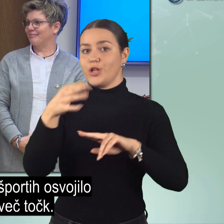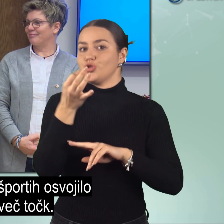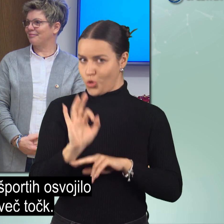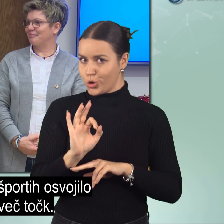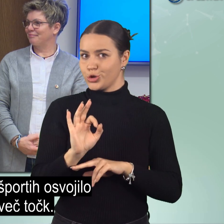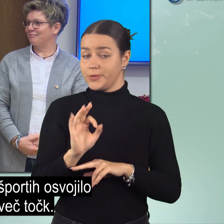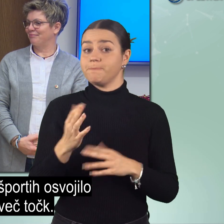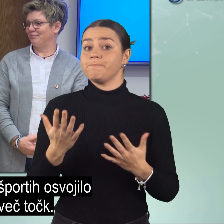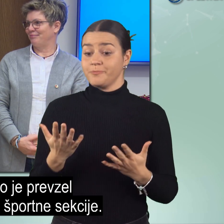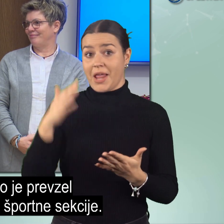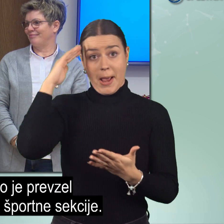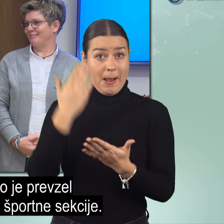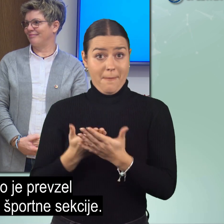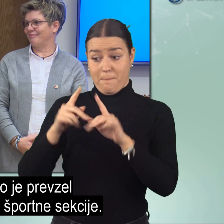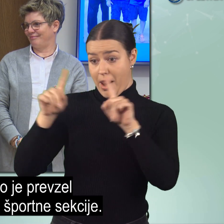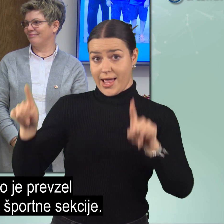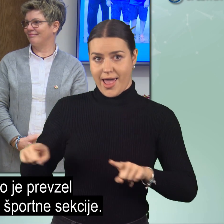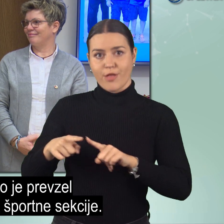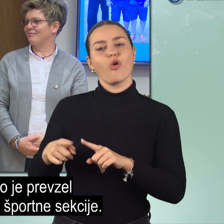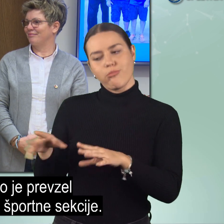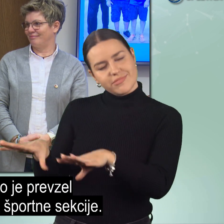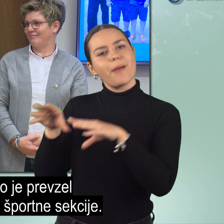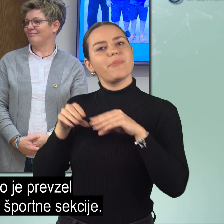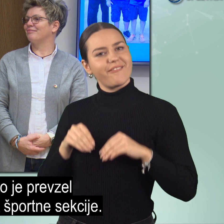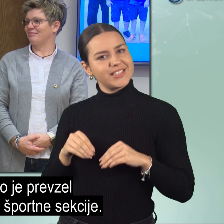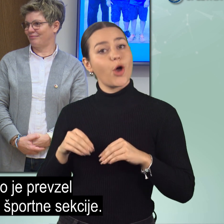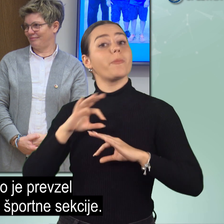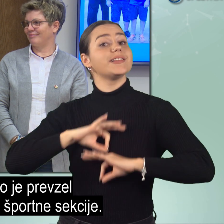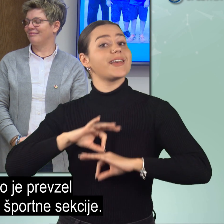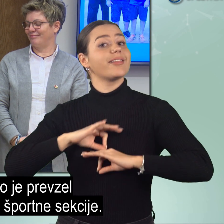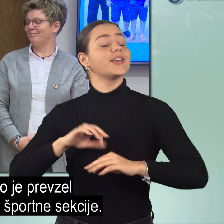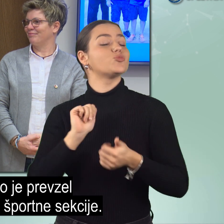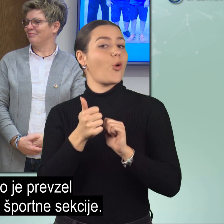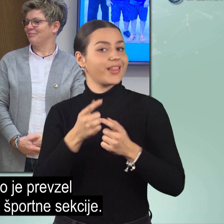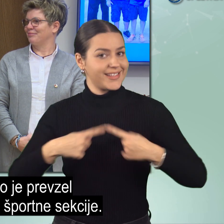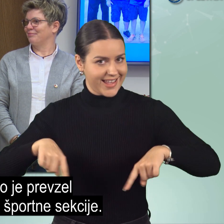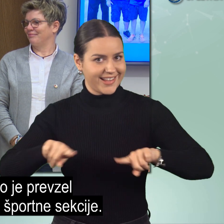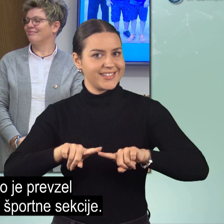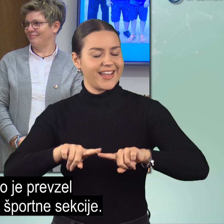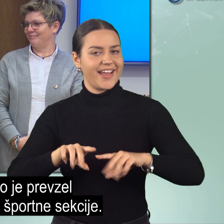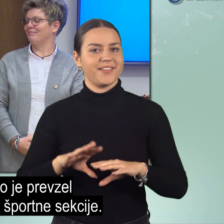točk. Plaketo je prevzel predsednik športne sekcije.